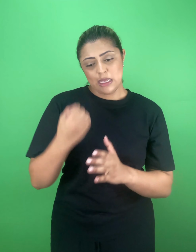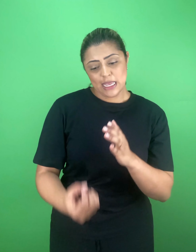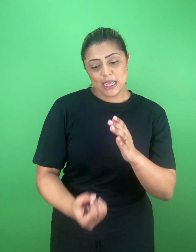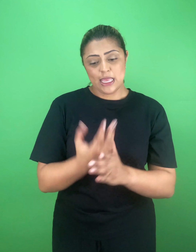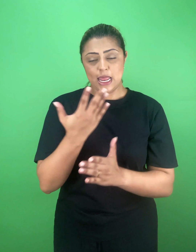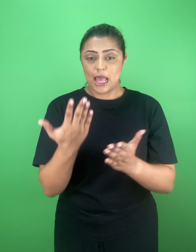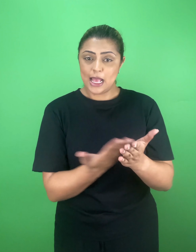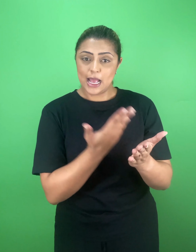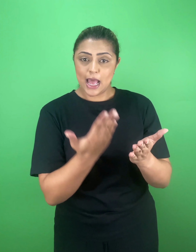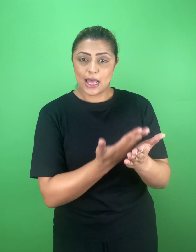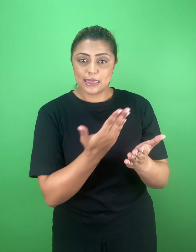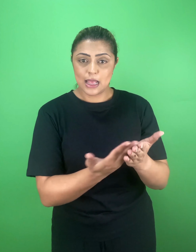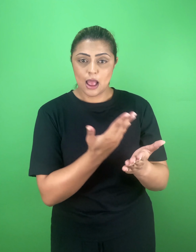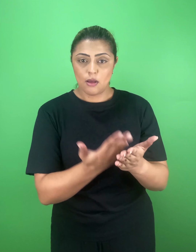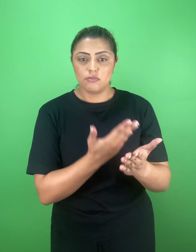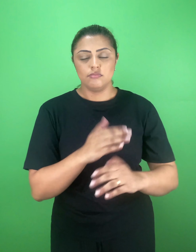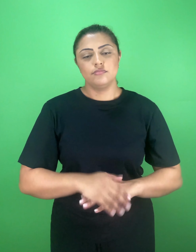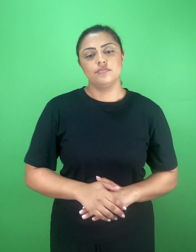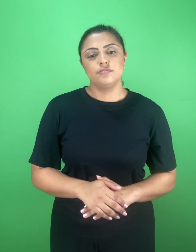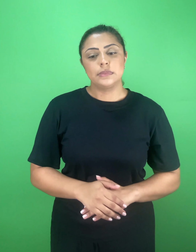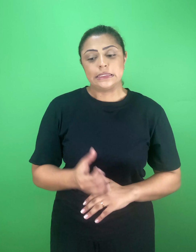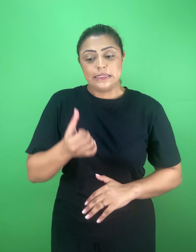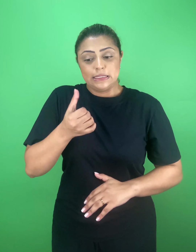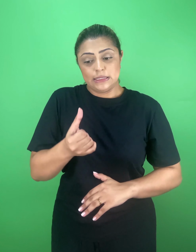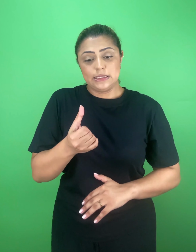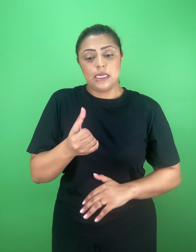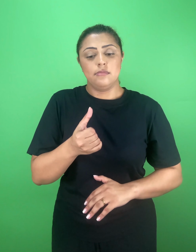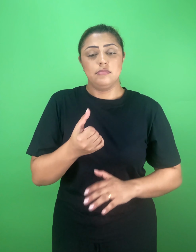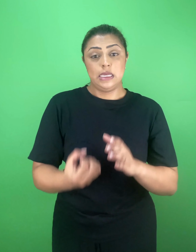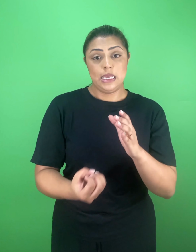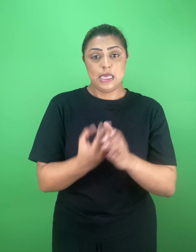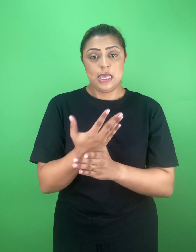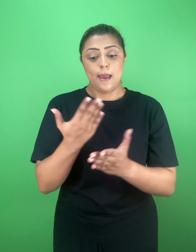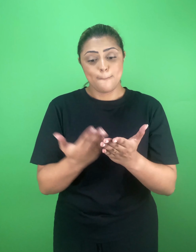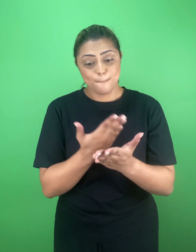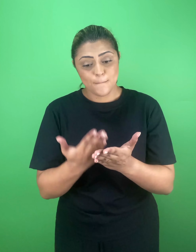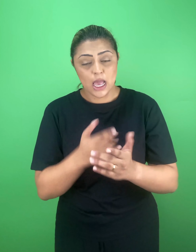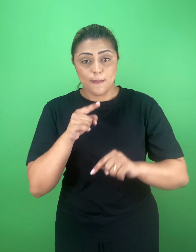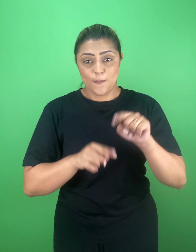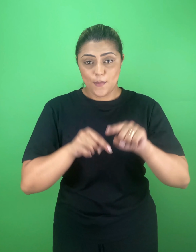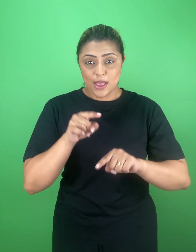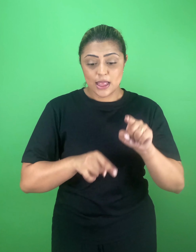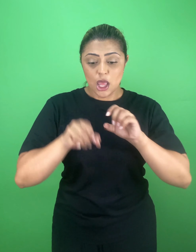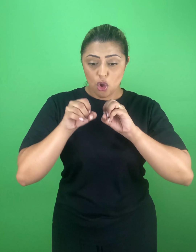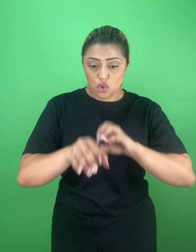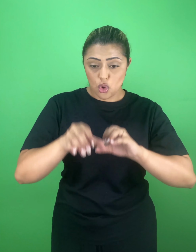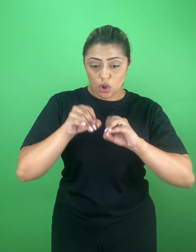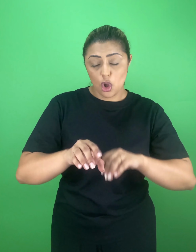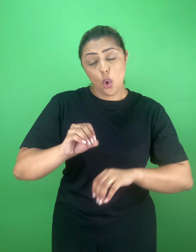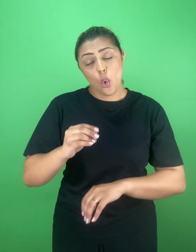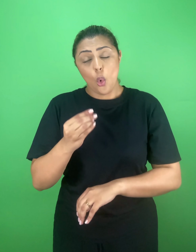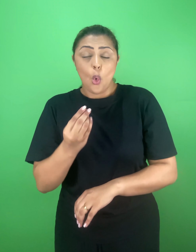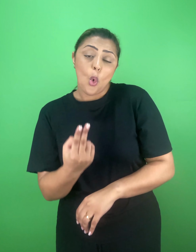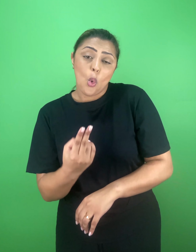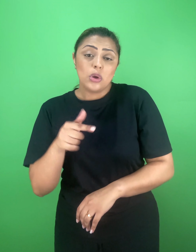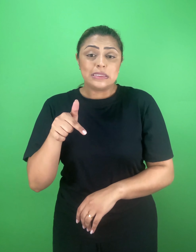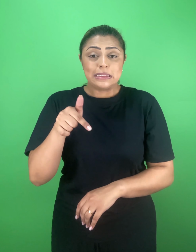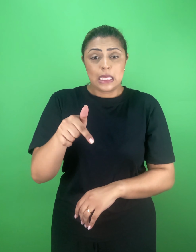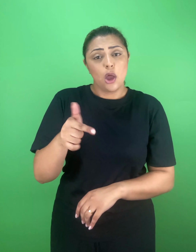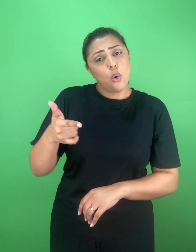6. Elaboração de material educativo 7. Outro objeto relacionado ao patrimônio cultural, material